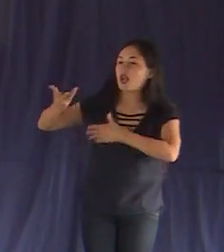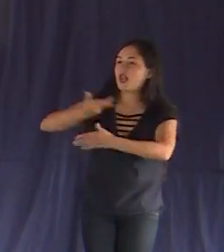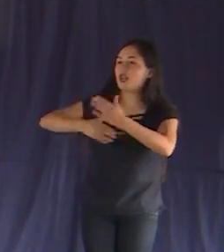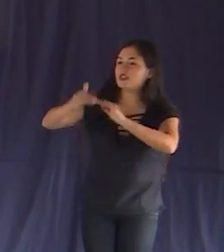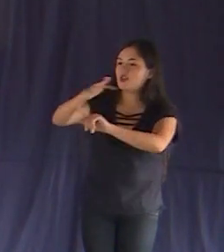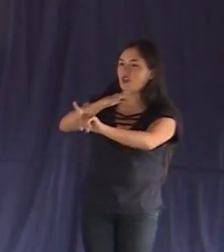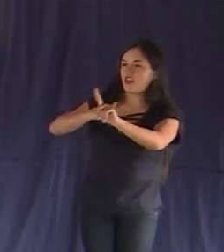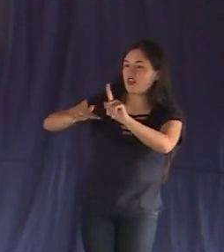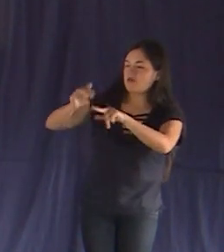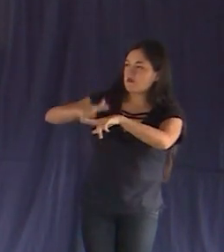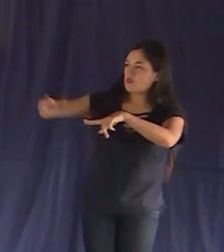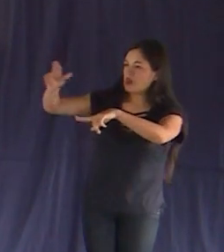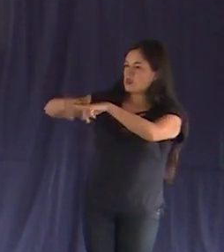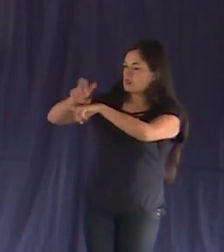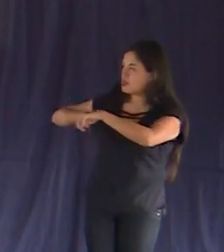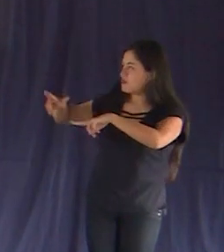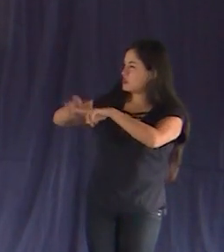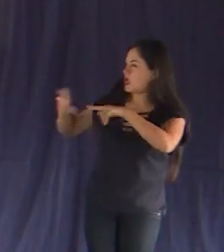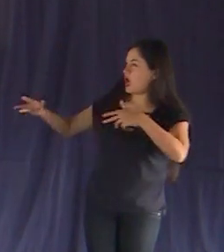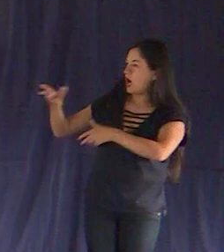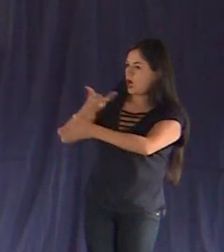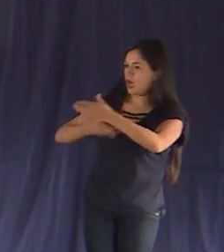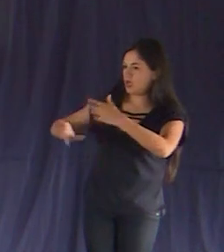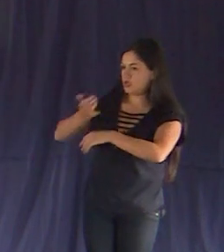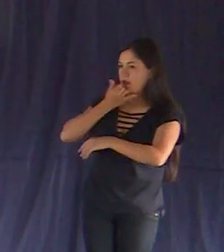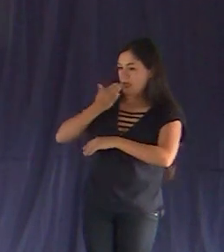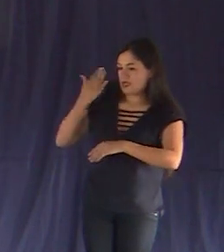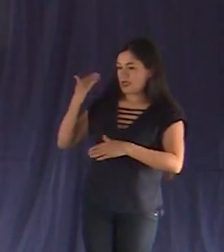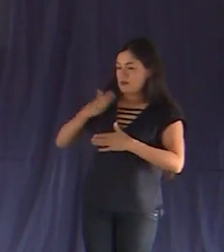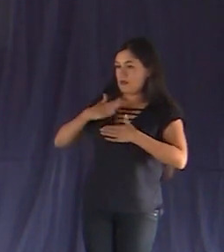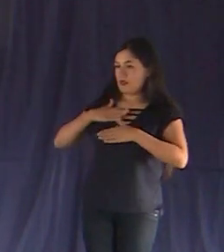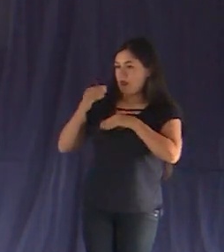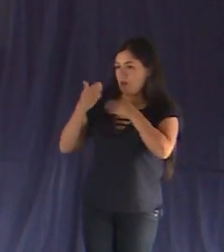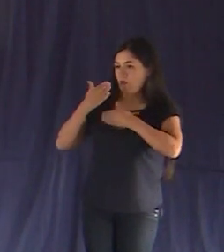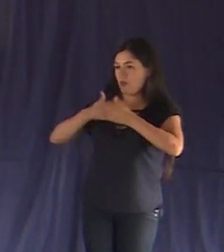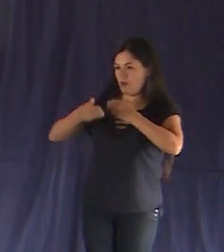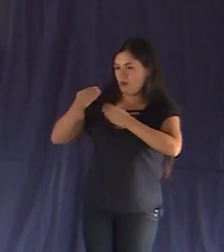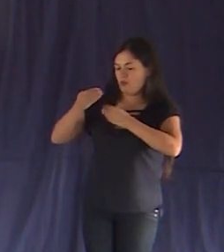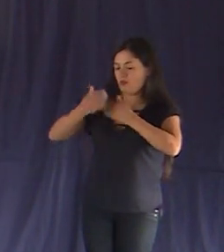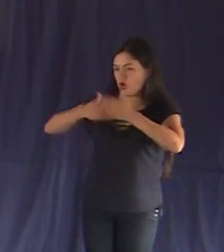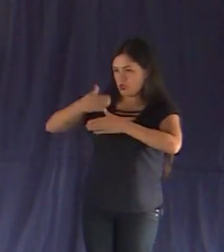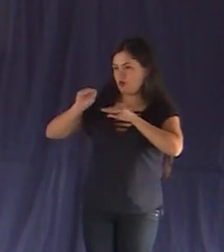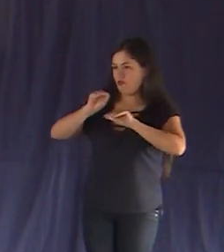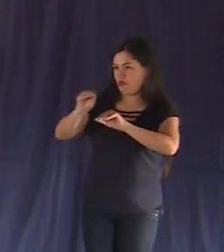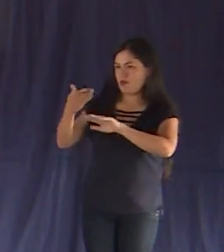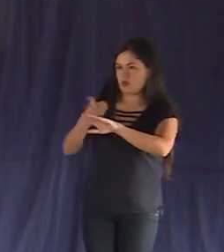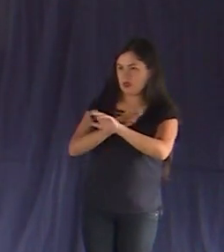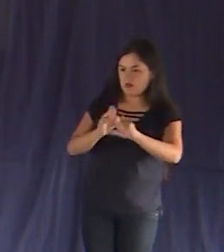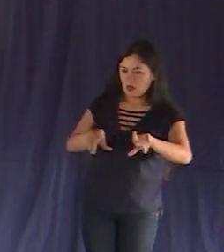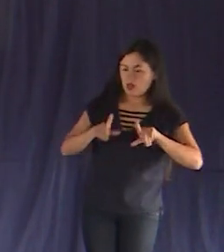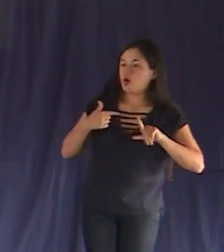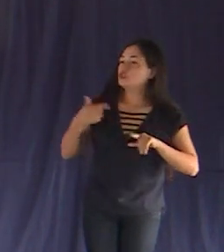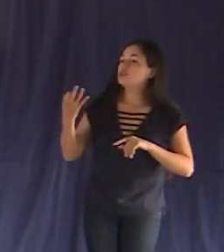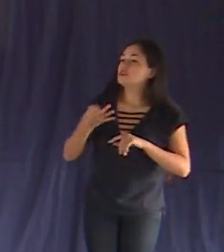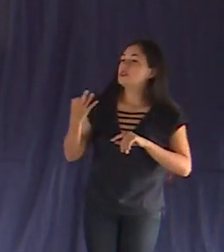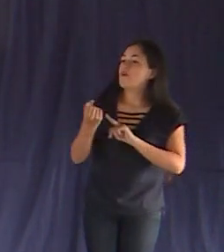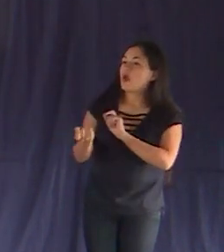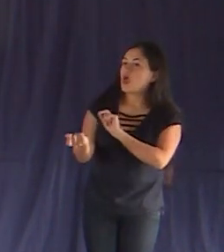¿cierto? Entonces, en todo mi proceso de formación inicial siempre he estado muy